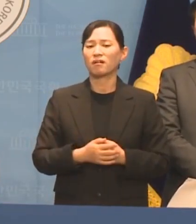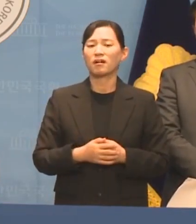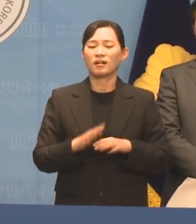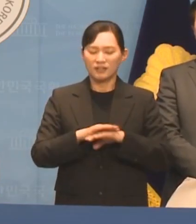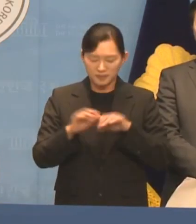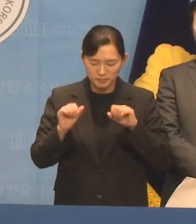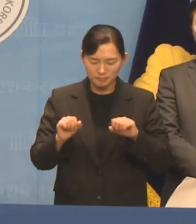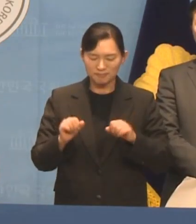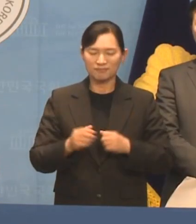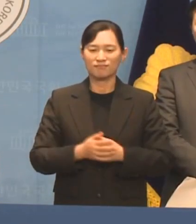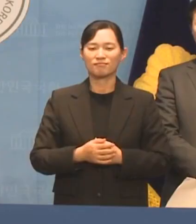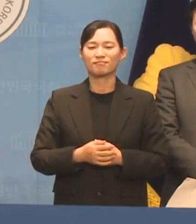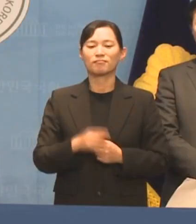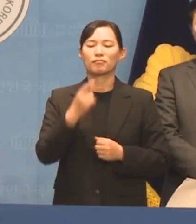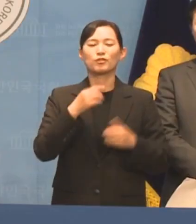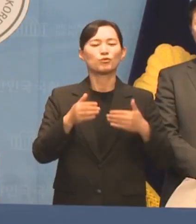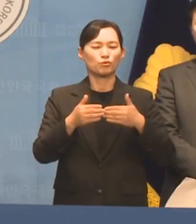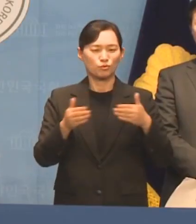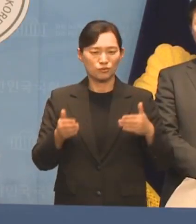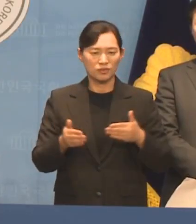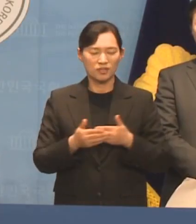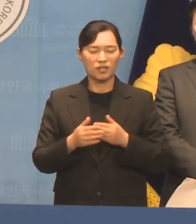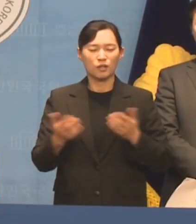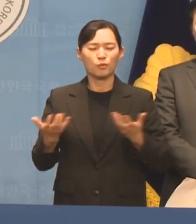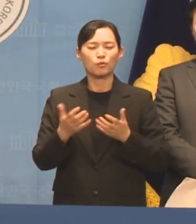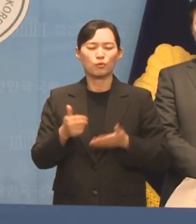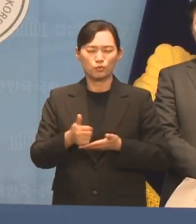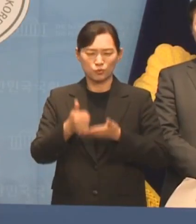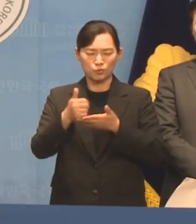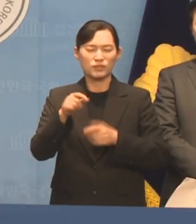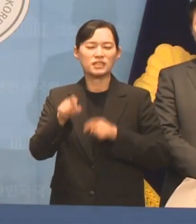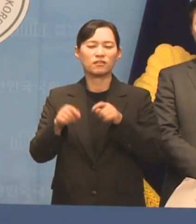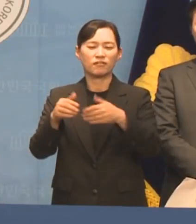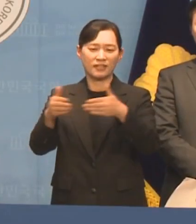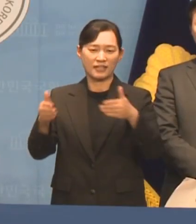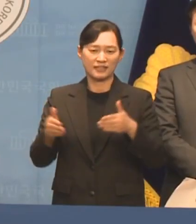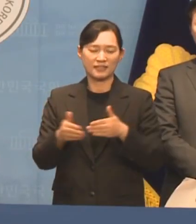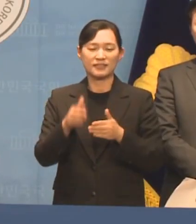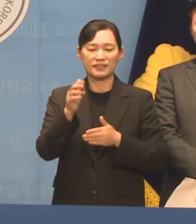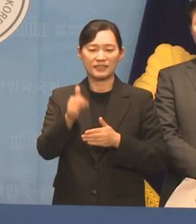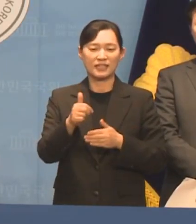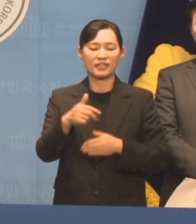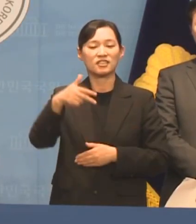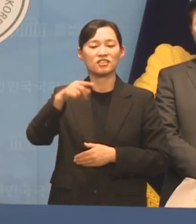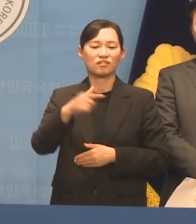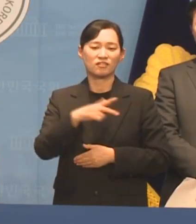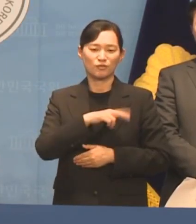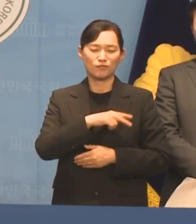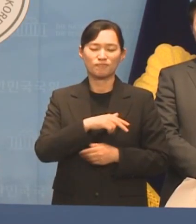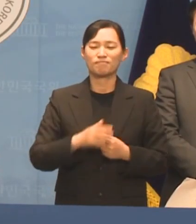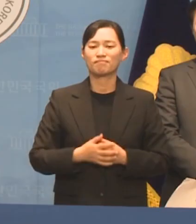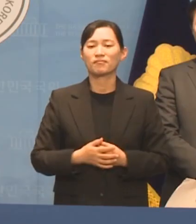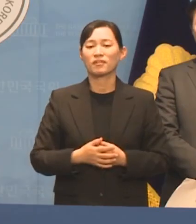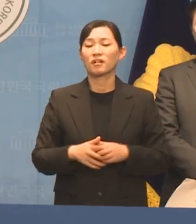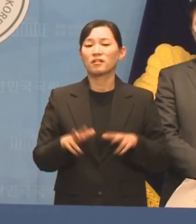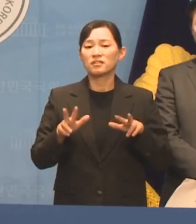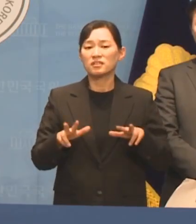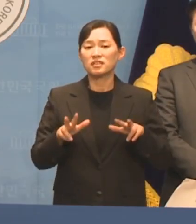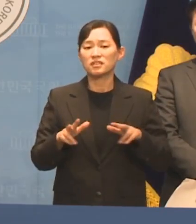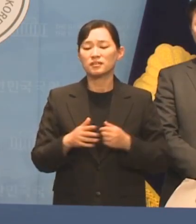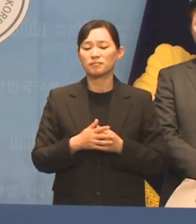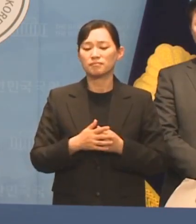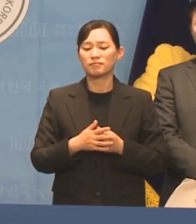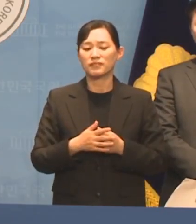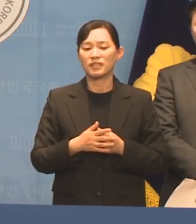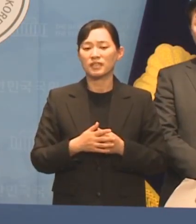네, 안녕하세요. 더불어민주당 노동존중 실천단장 최고위원 전현희입니다. 지금